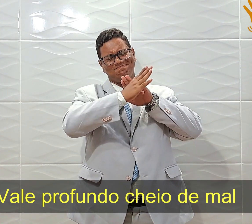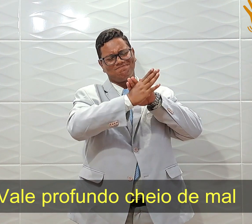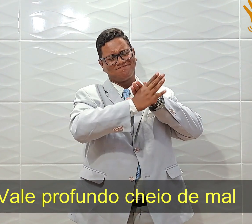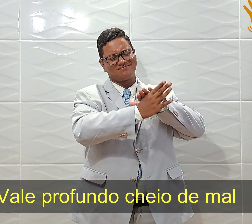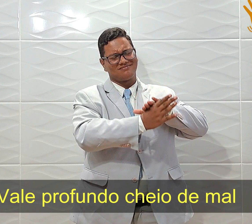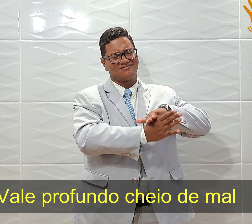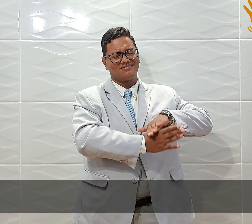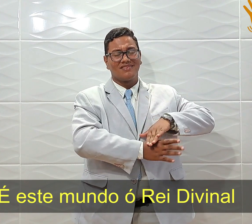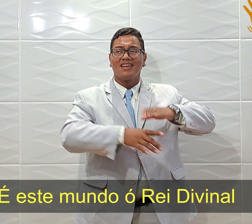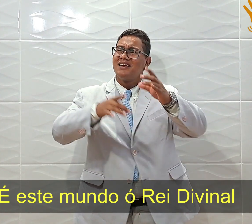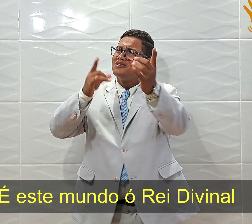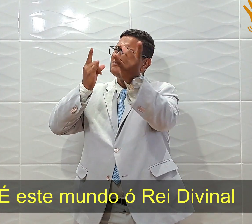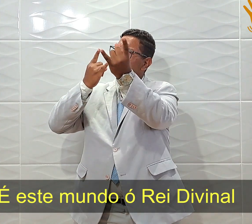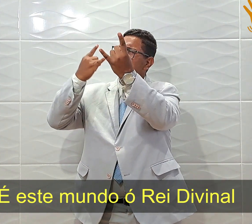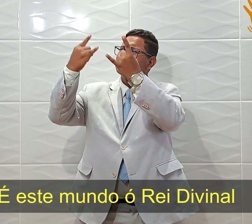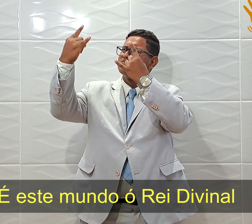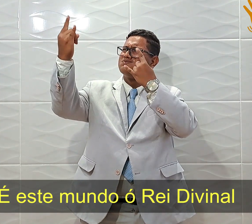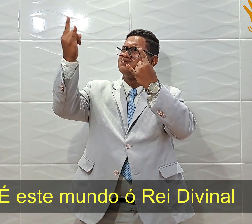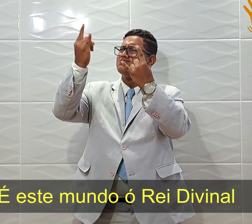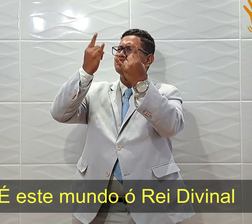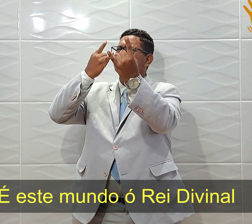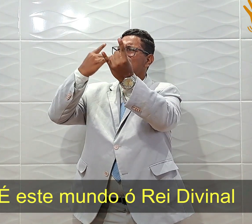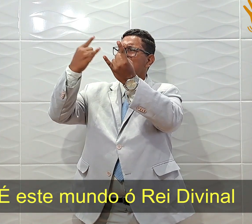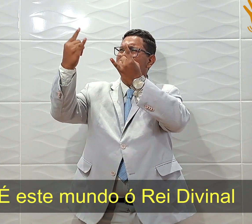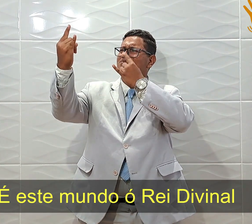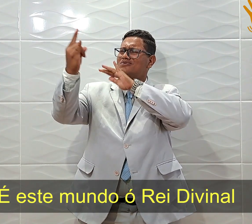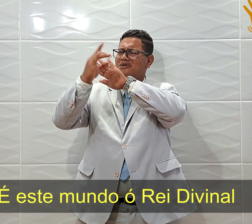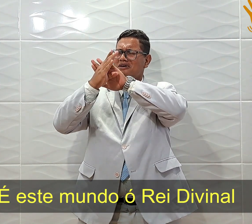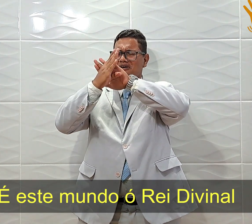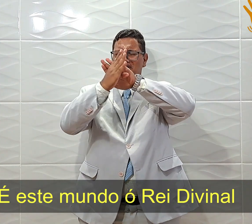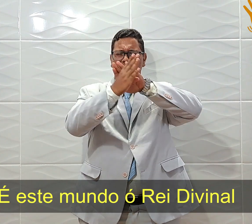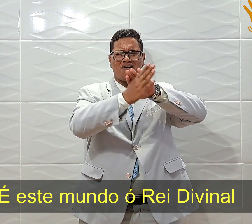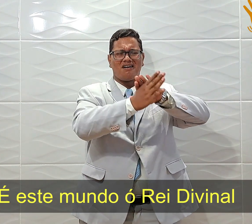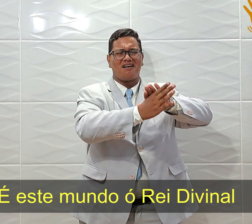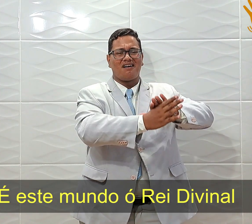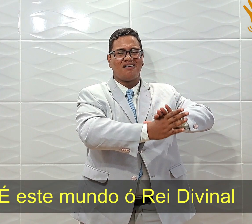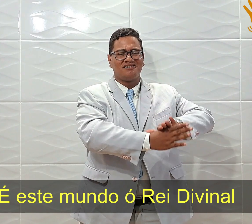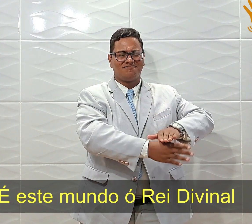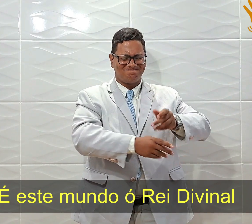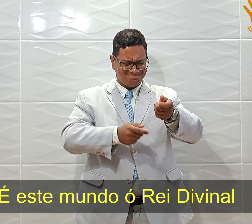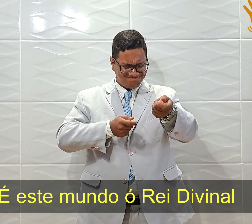É este mundo, ó reino